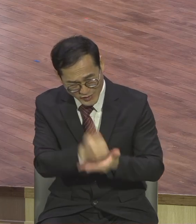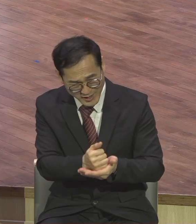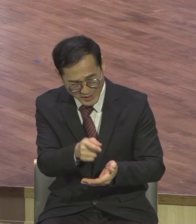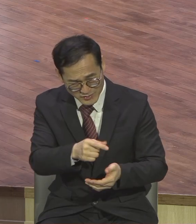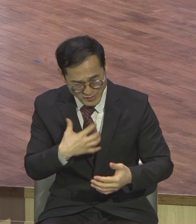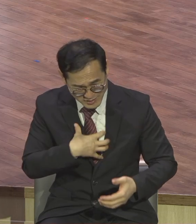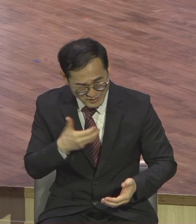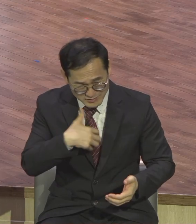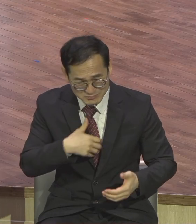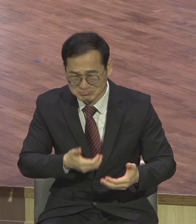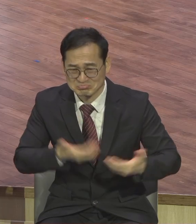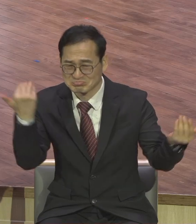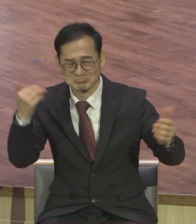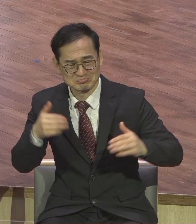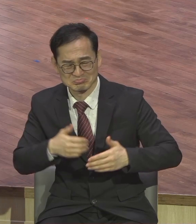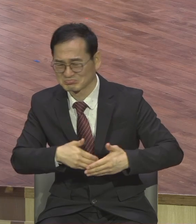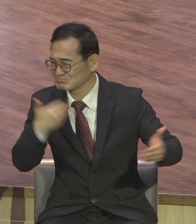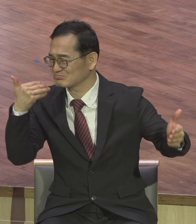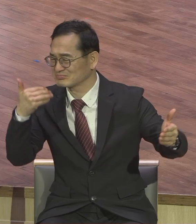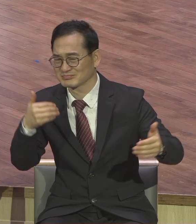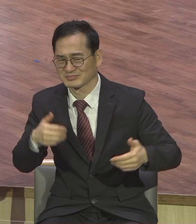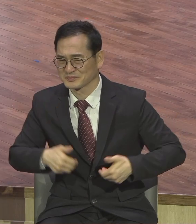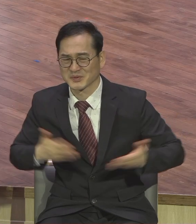거 아니에요.